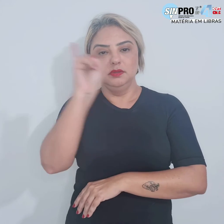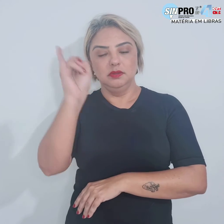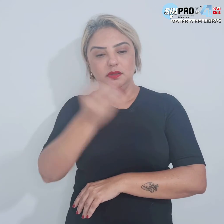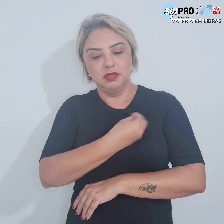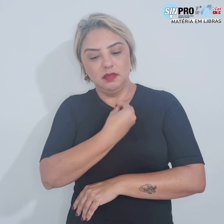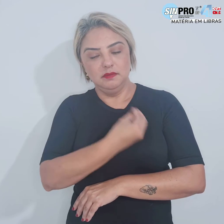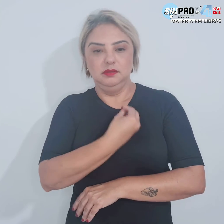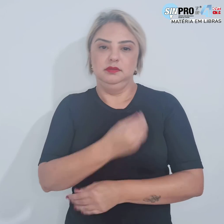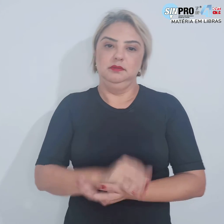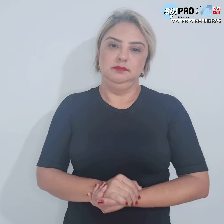sobrevivência.